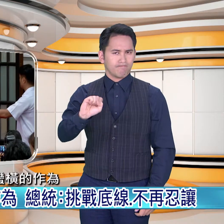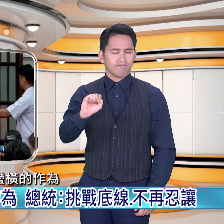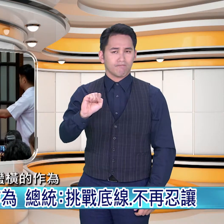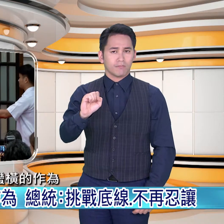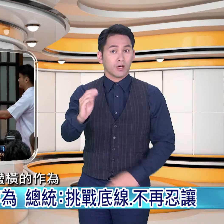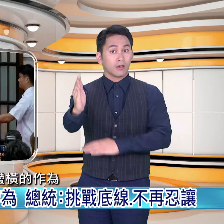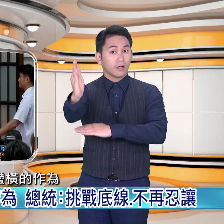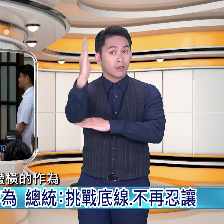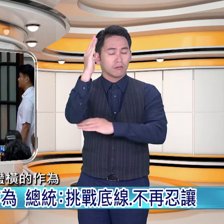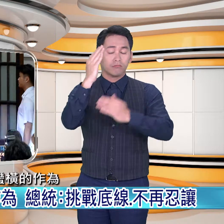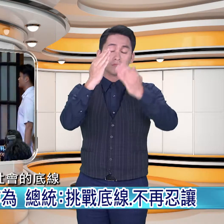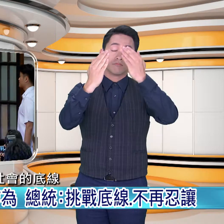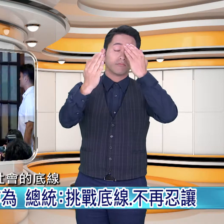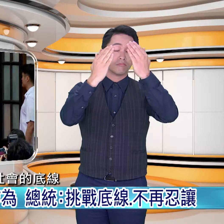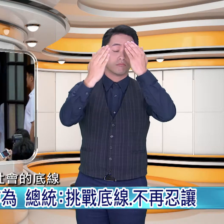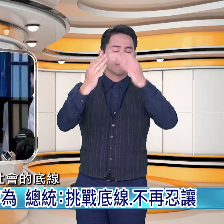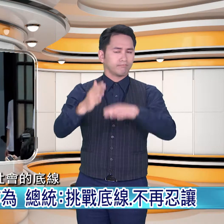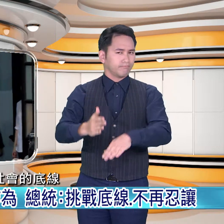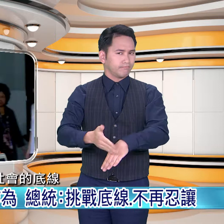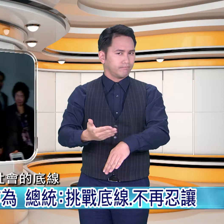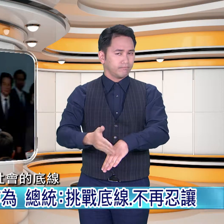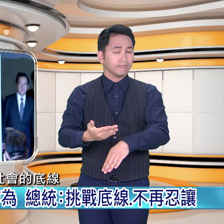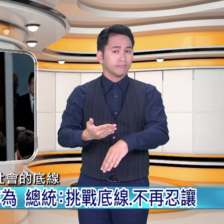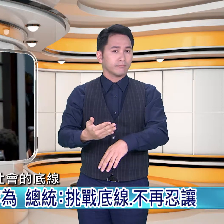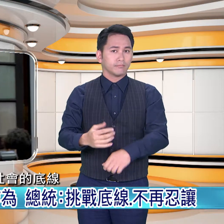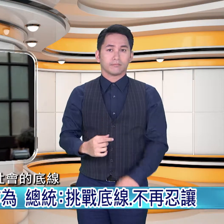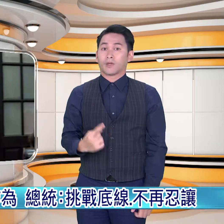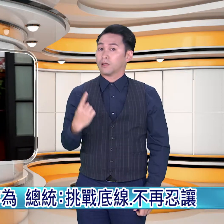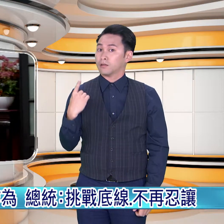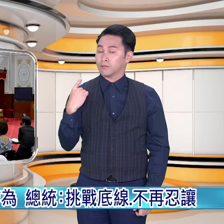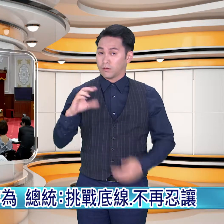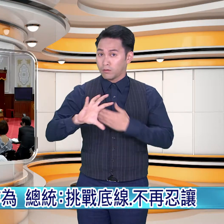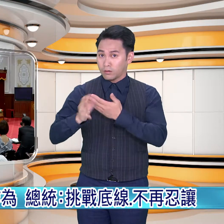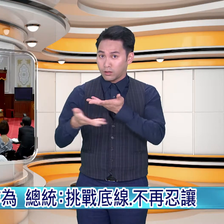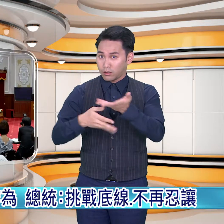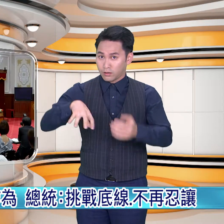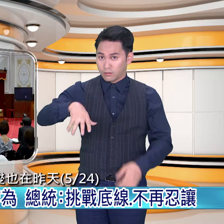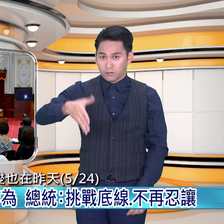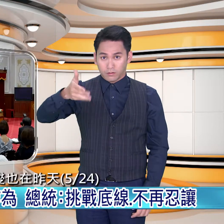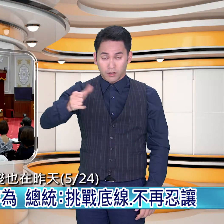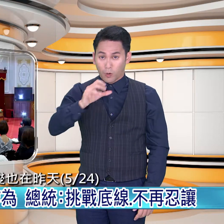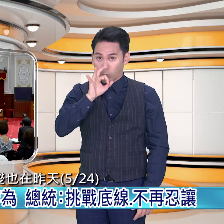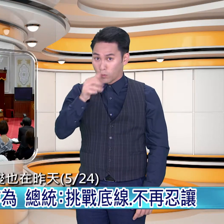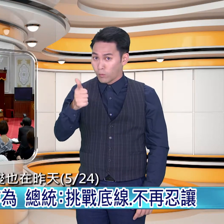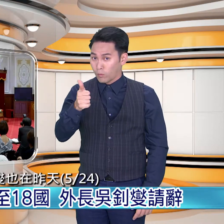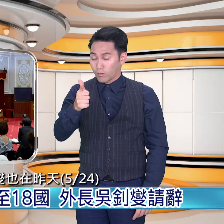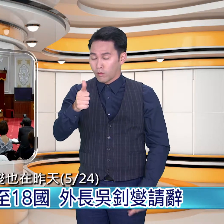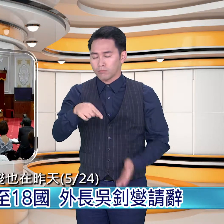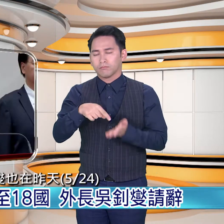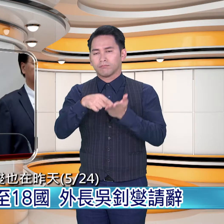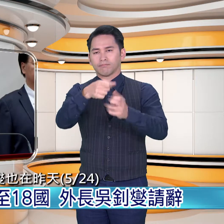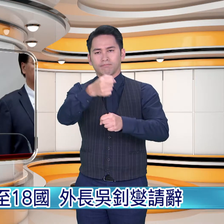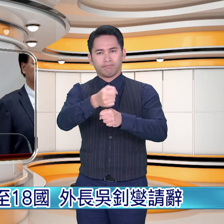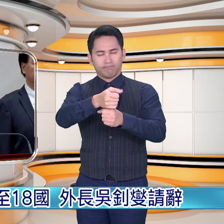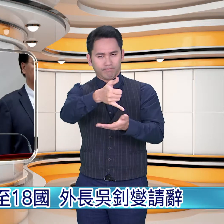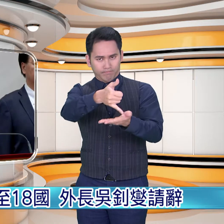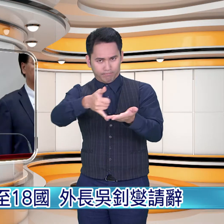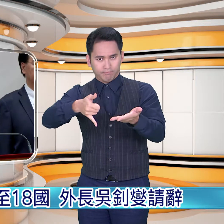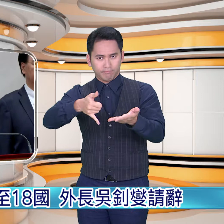作为已经挑战台湾社会的底线，不会再忍让。外交部长吴钊燮也在昨天提出了请